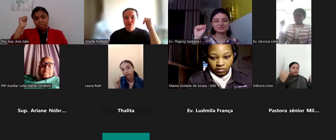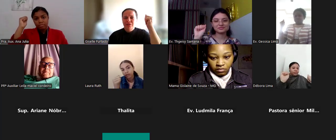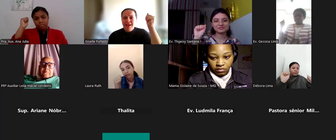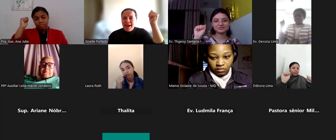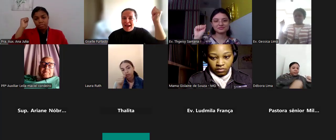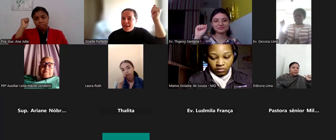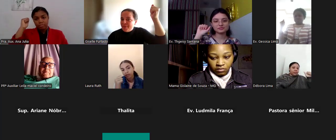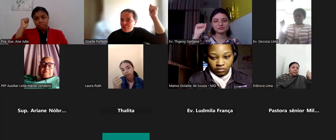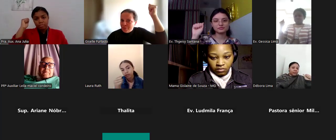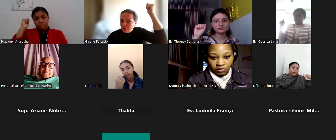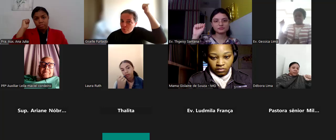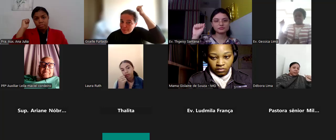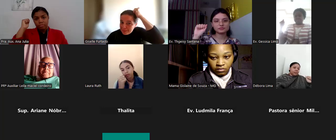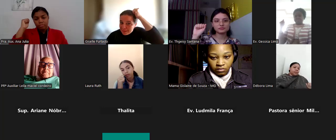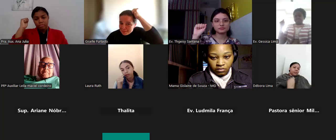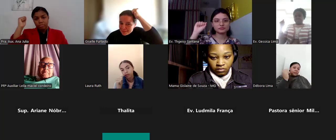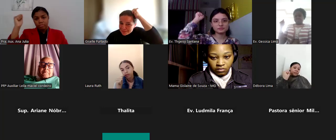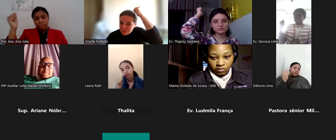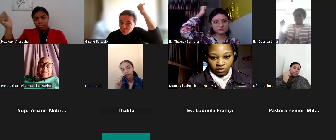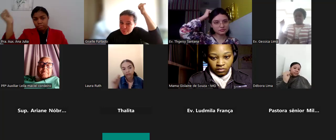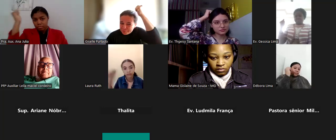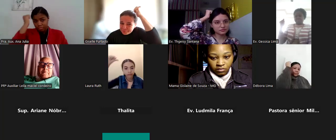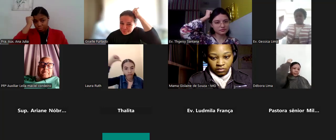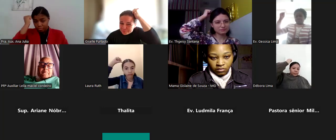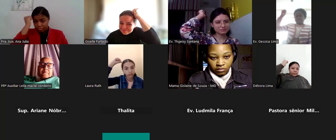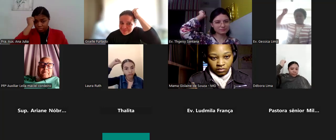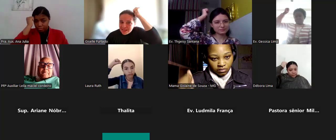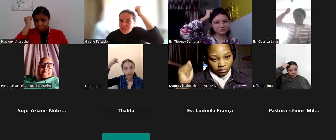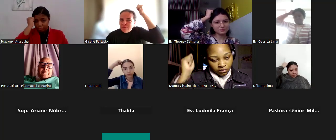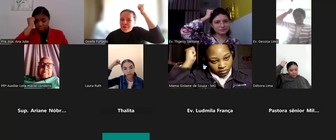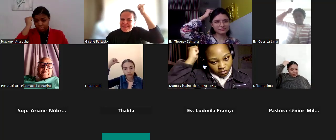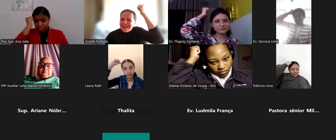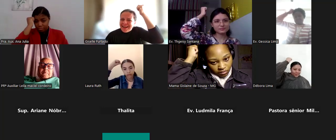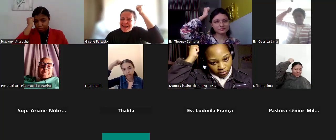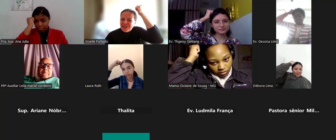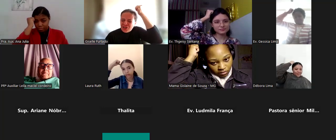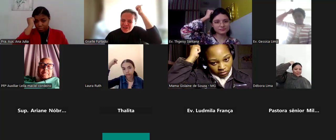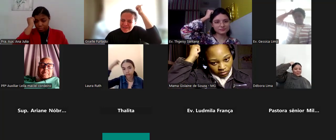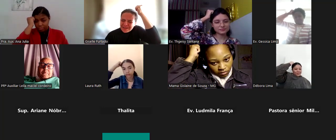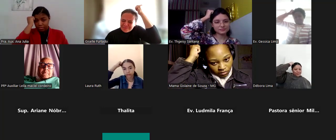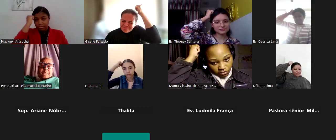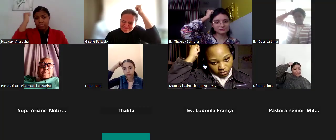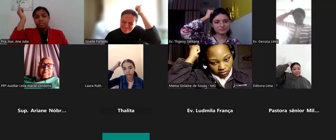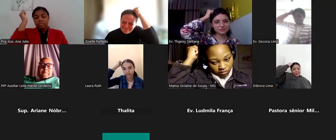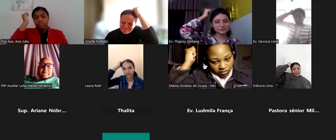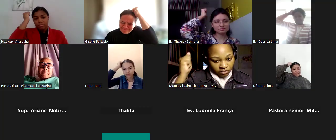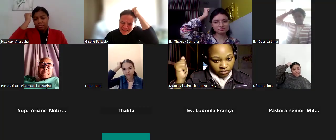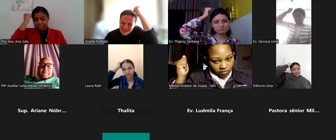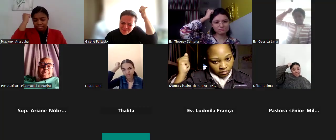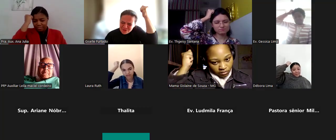direito. Arrependimento. Eu vou bater na cabeça assim, ó. E vou fazer aquela cara de tristeza.